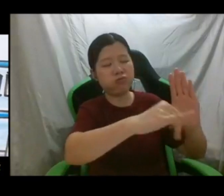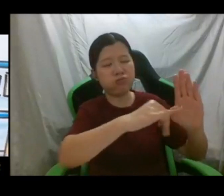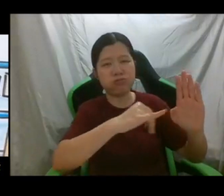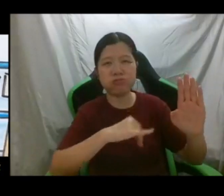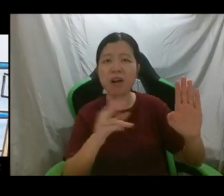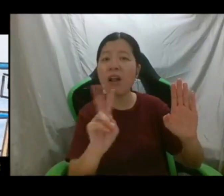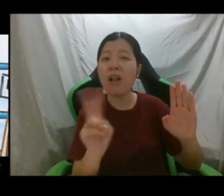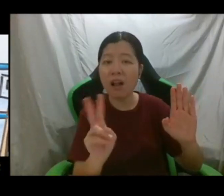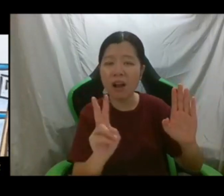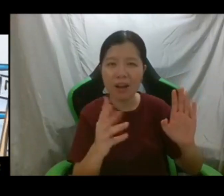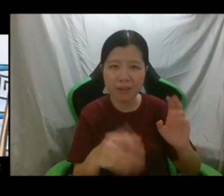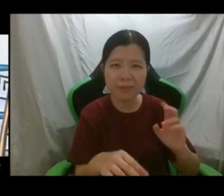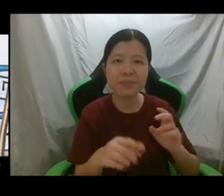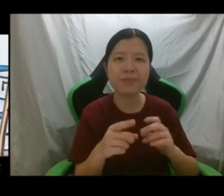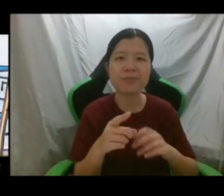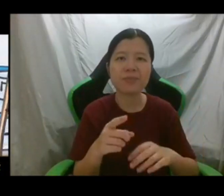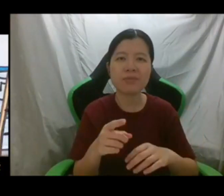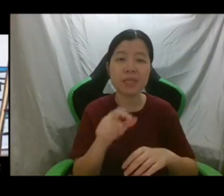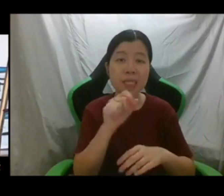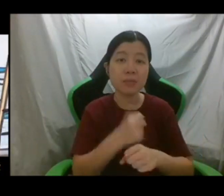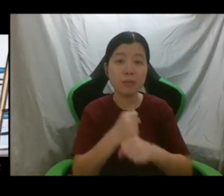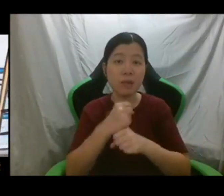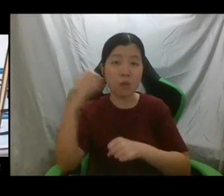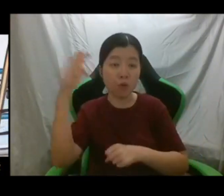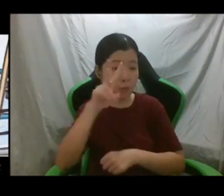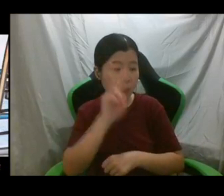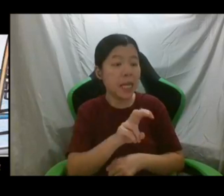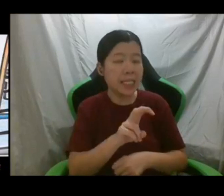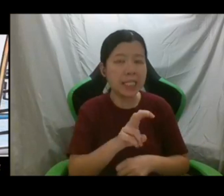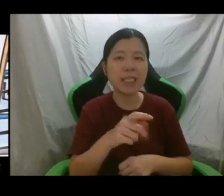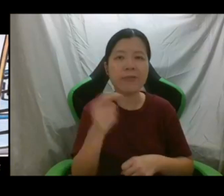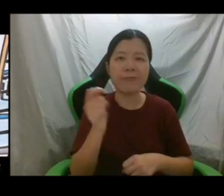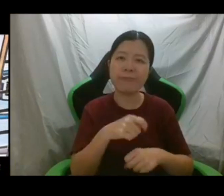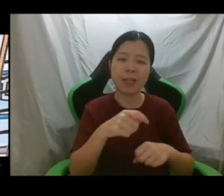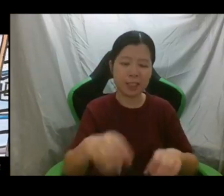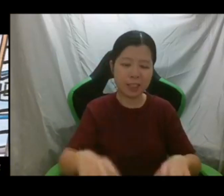司馬光見到，即刻拉住上官，將佢帶離